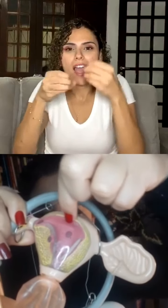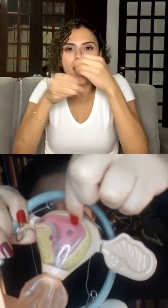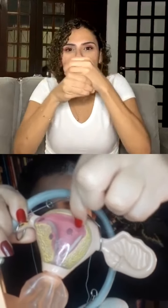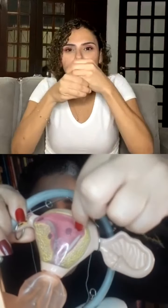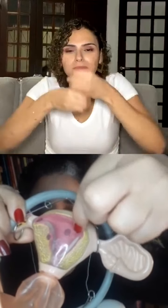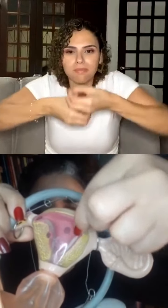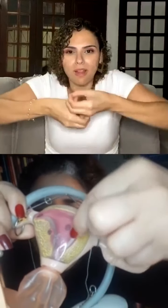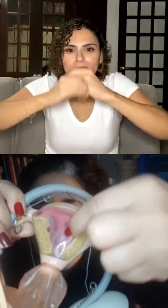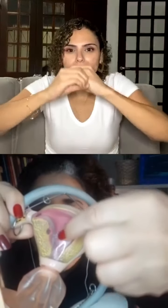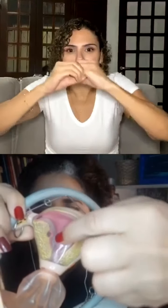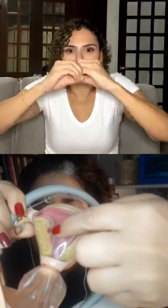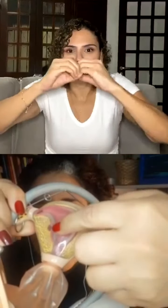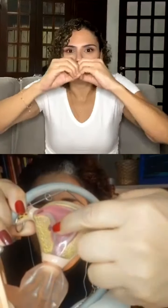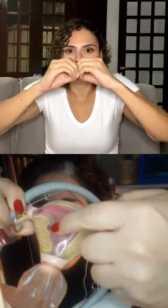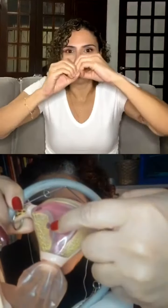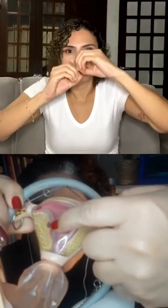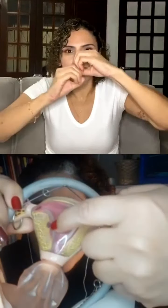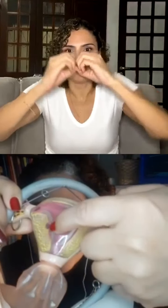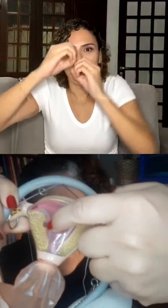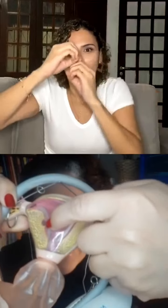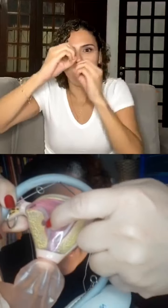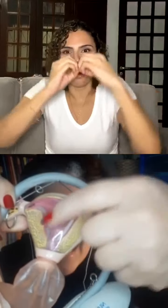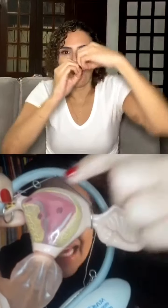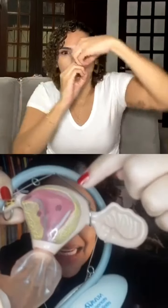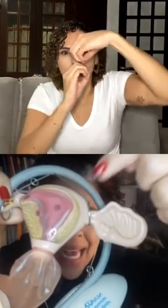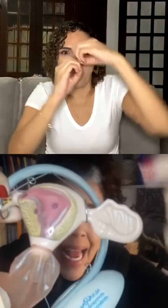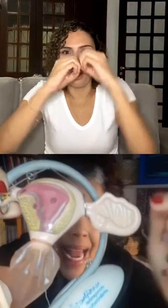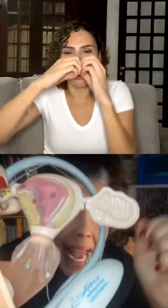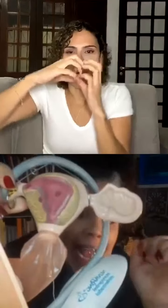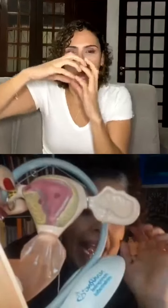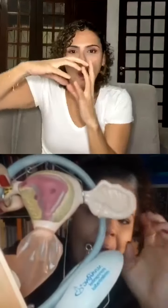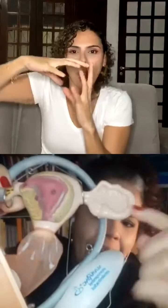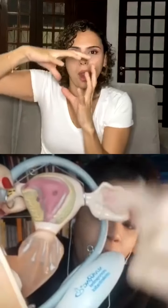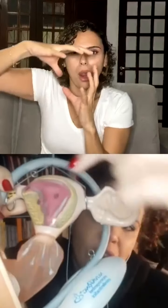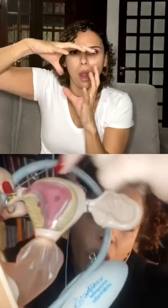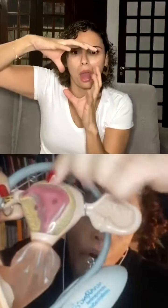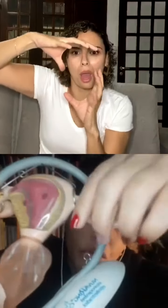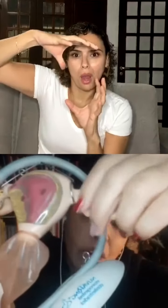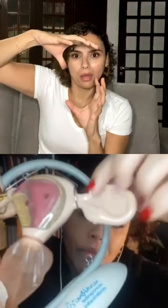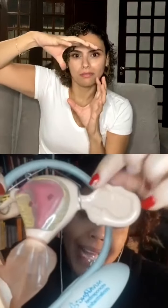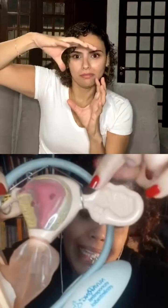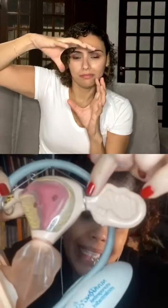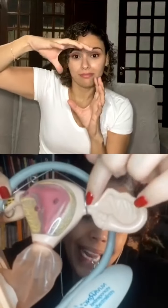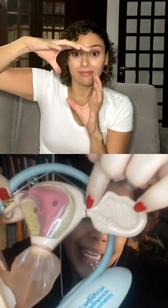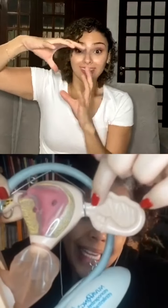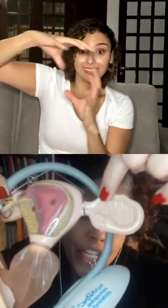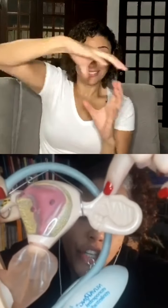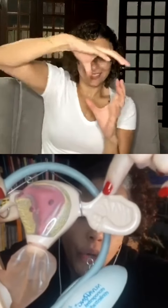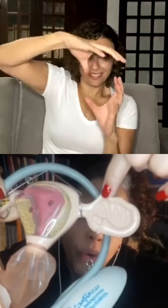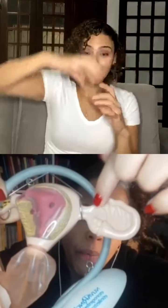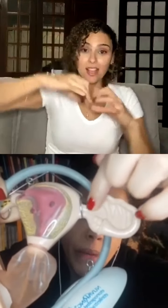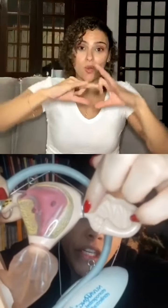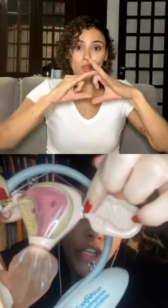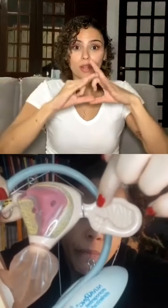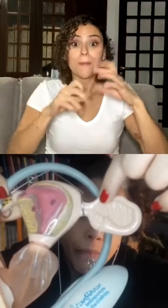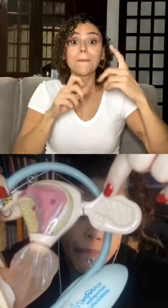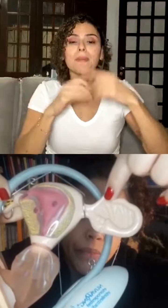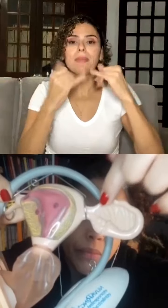encontro e estão vindo se plantar aqui na casinha deles. O encontro acontece aqui nas